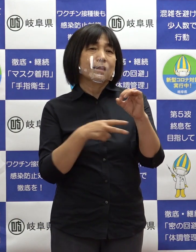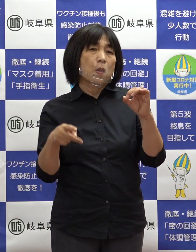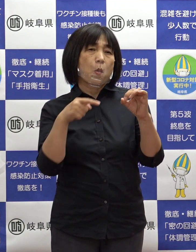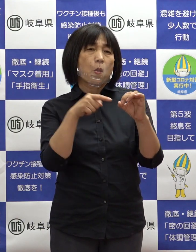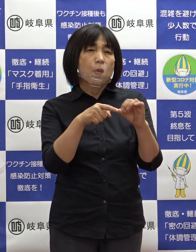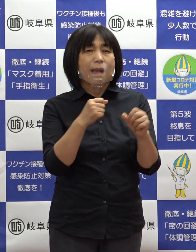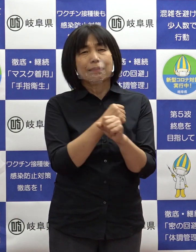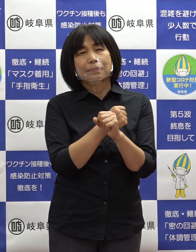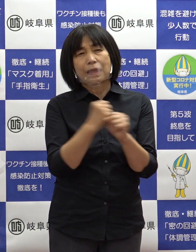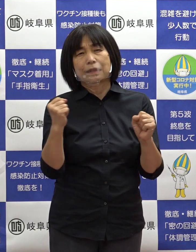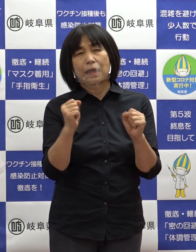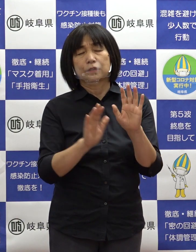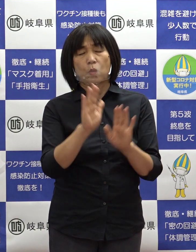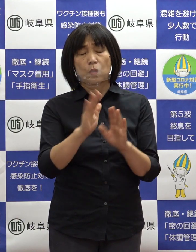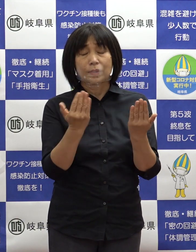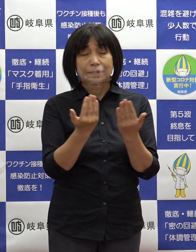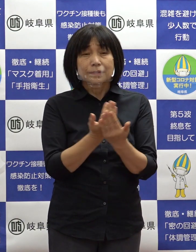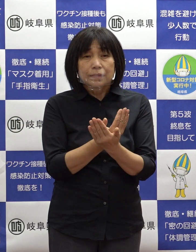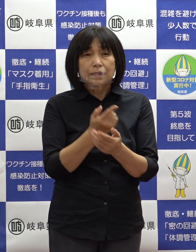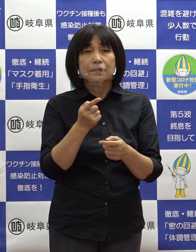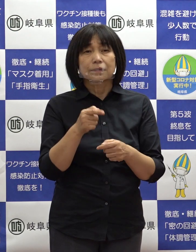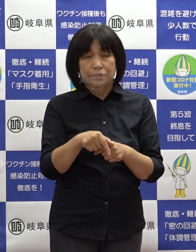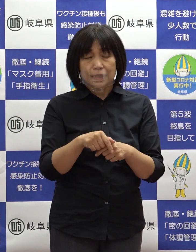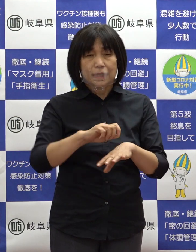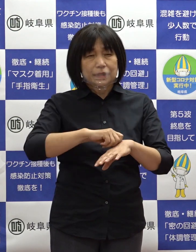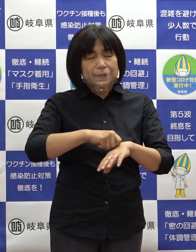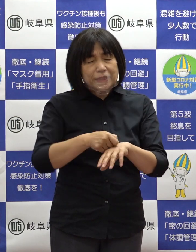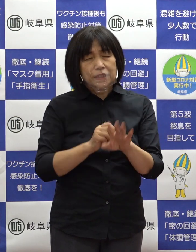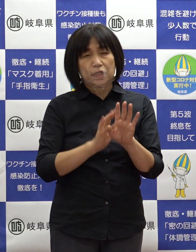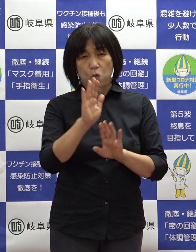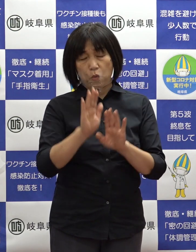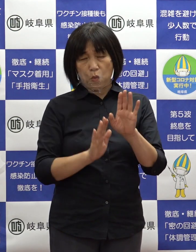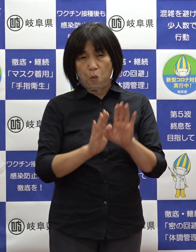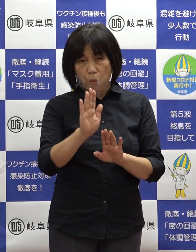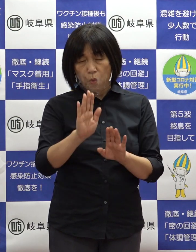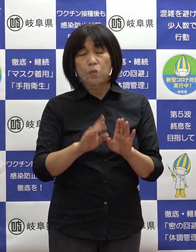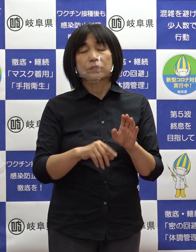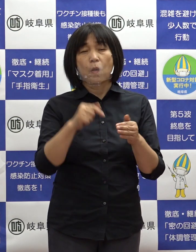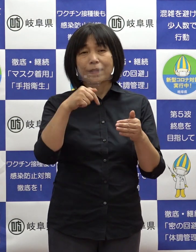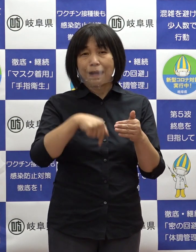が、そういう厳しい状況の中で、なんとかですね、